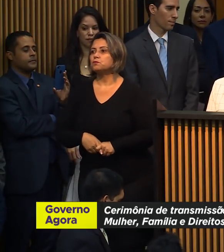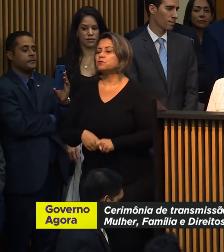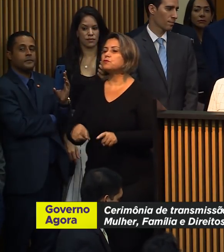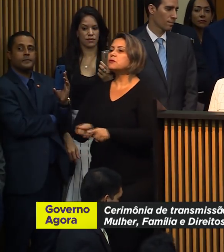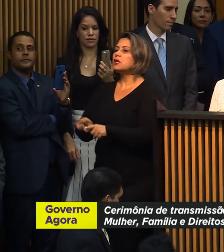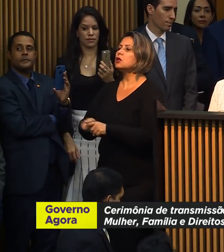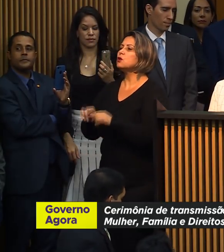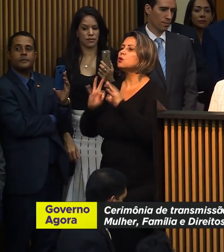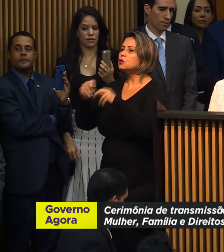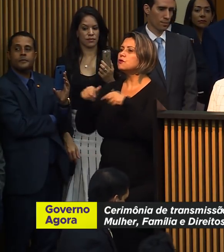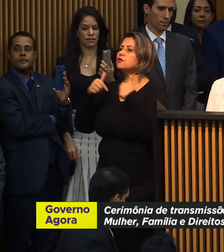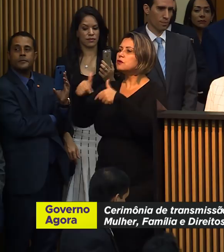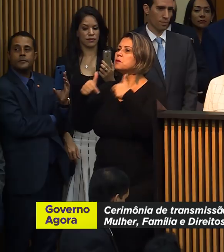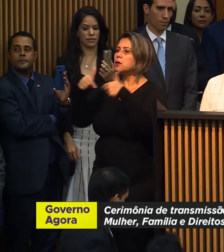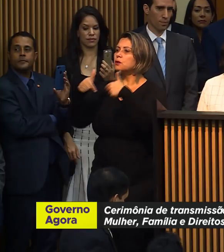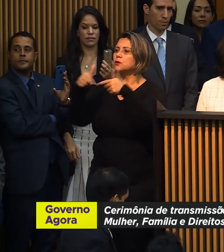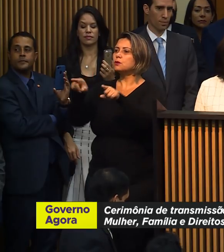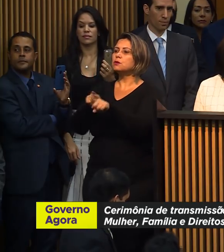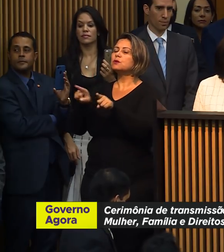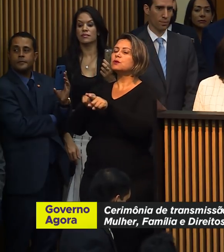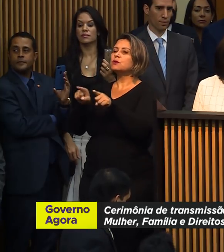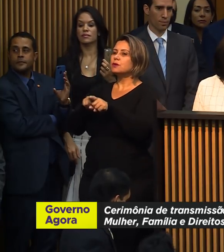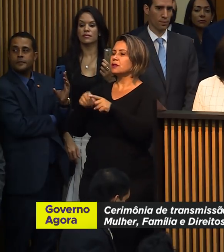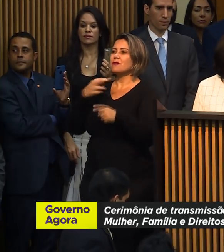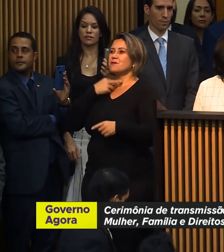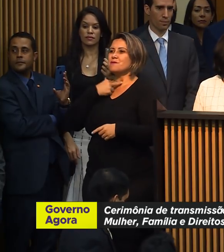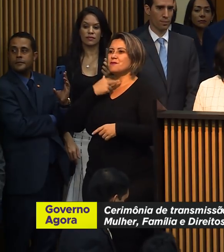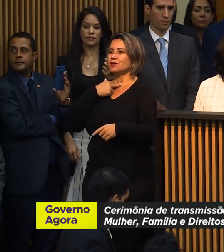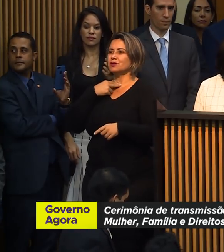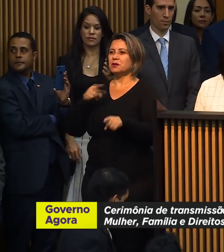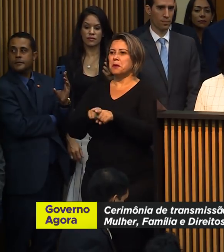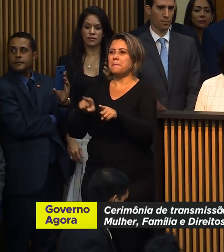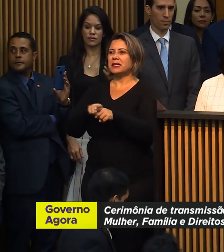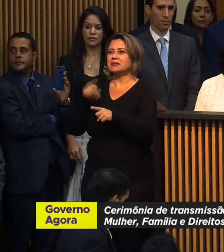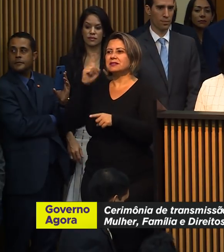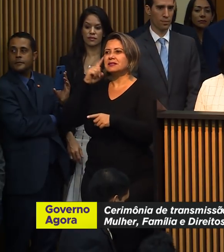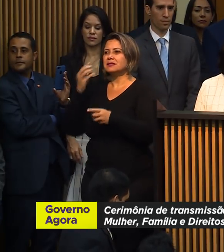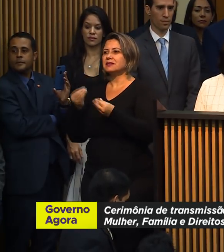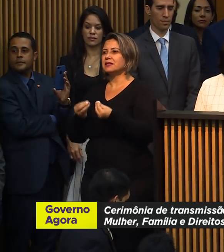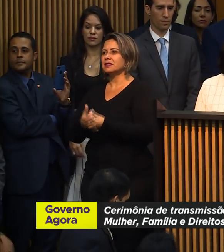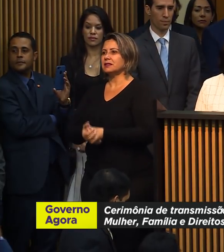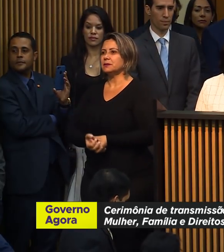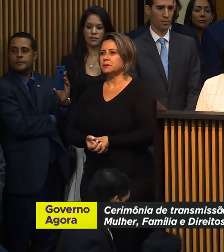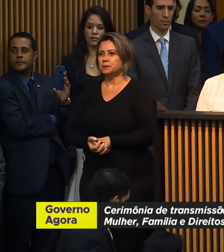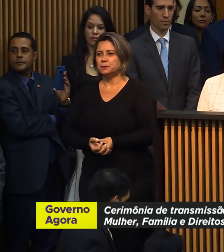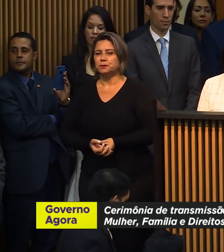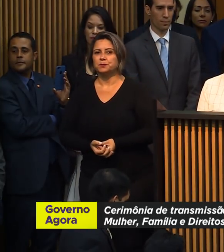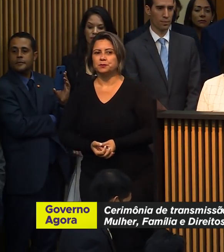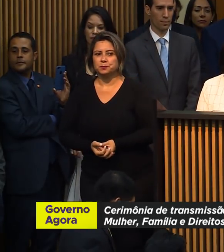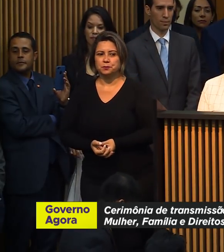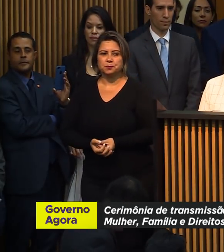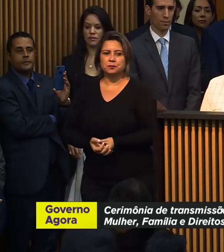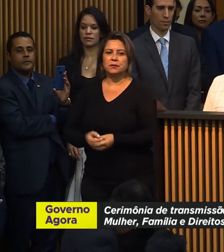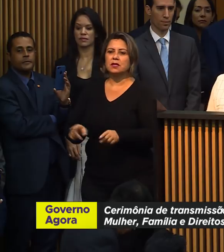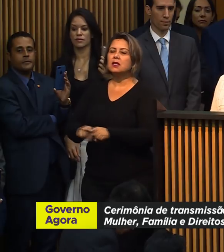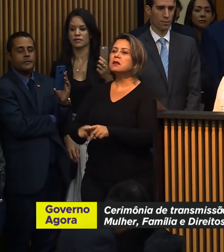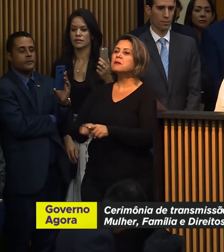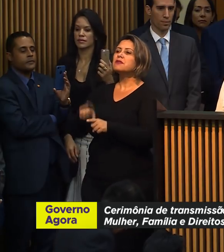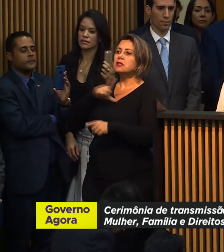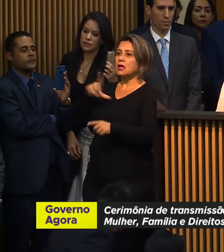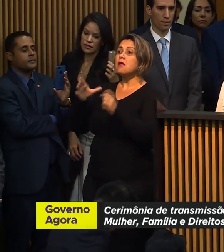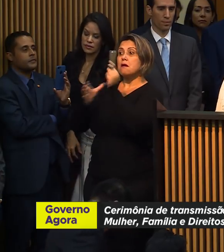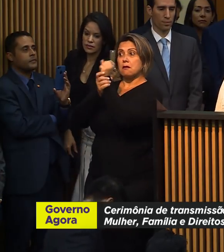E lutaremos para que não sejam tratadas mais como massa de manobra. Temos a garantia de nosso presidente